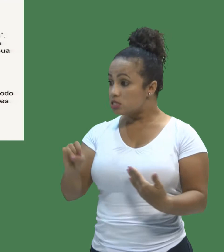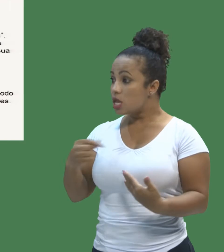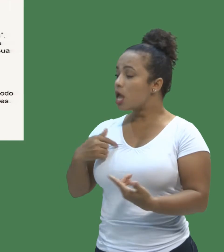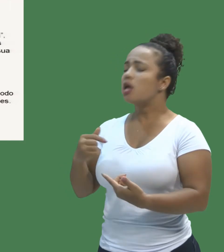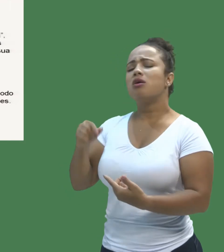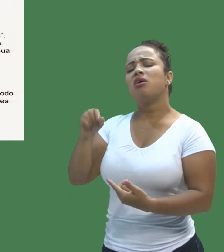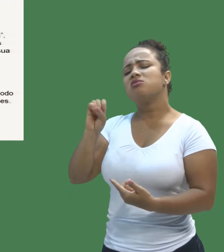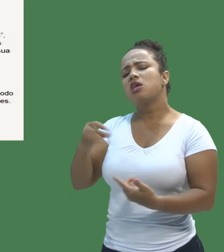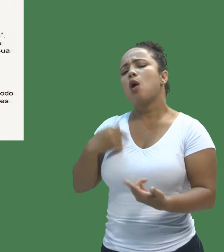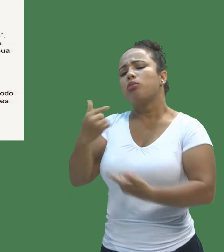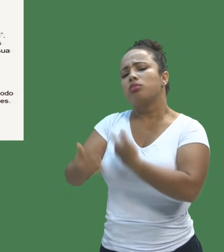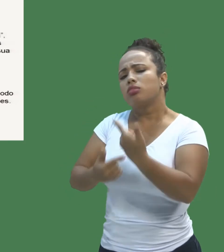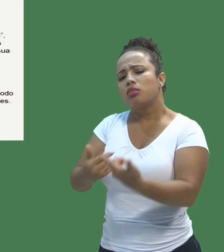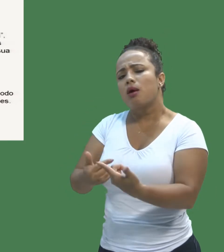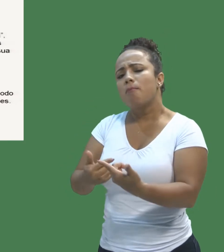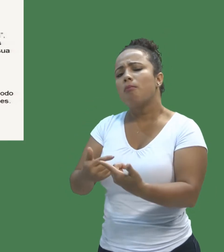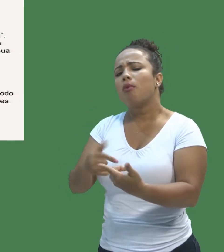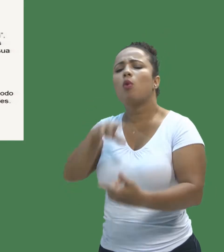a dignidade.